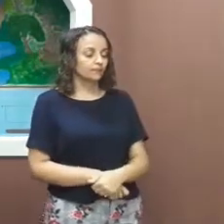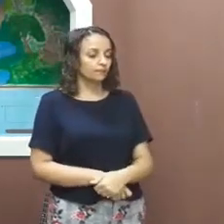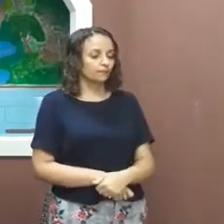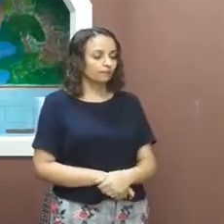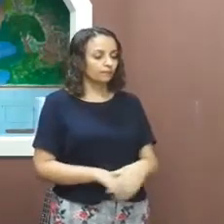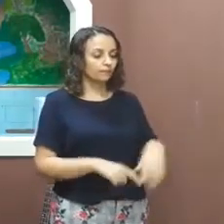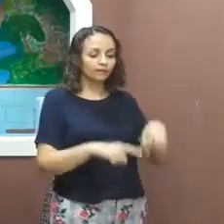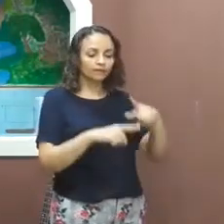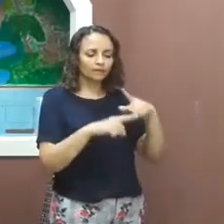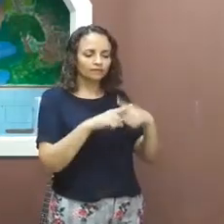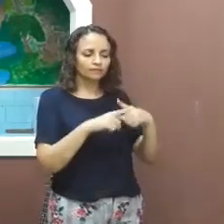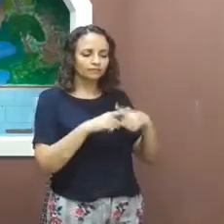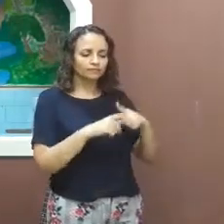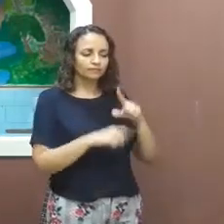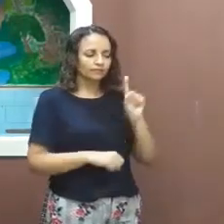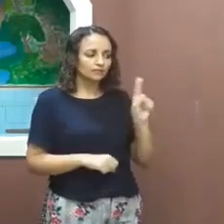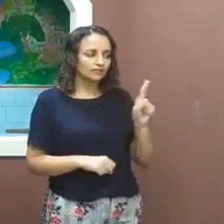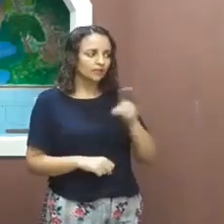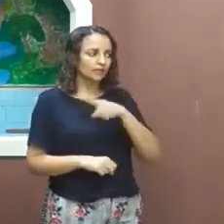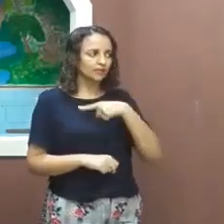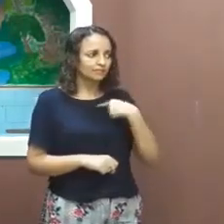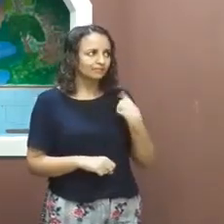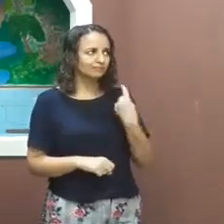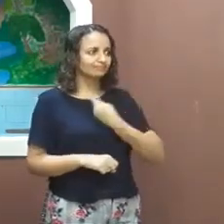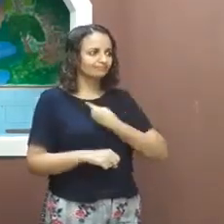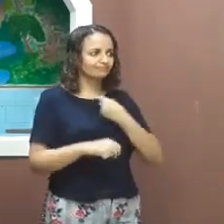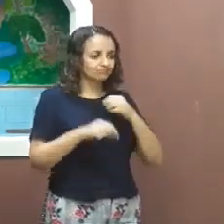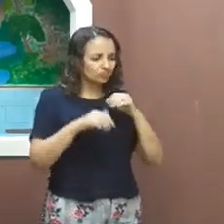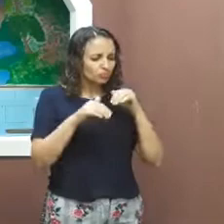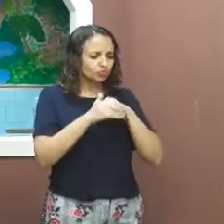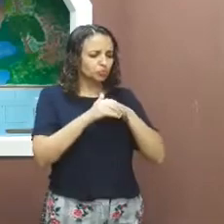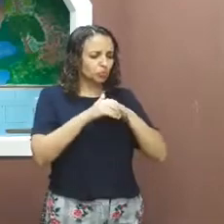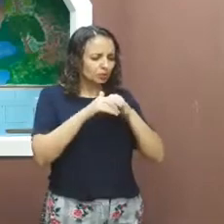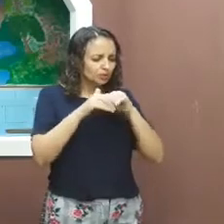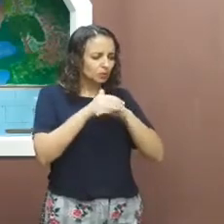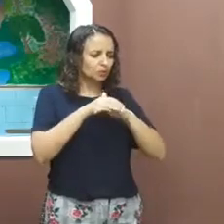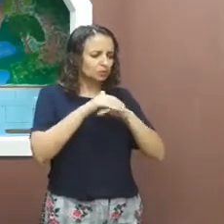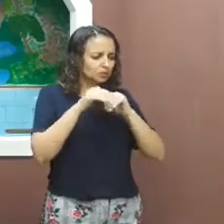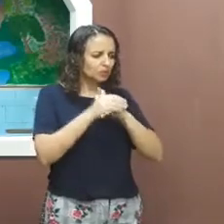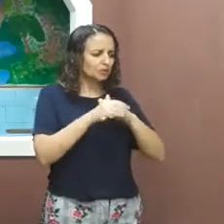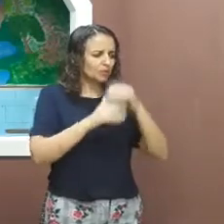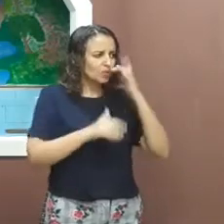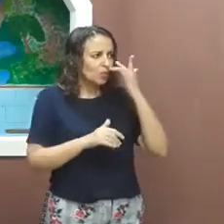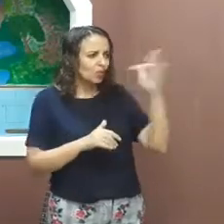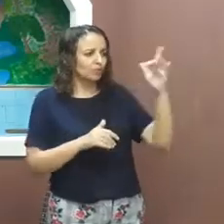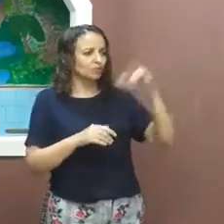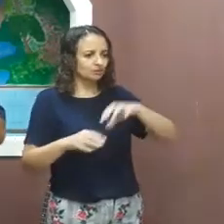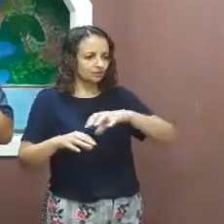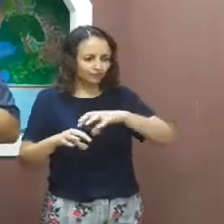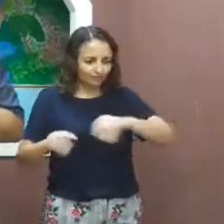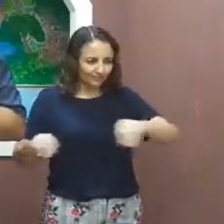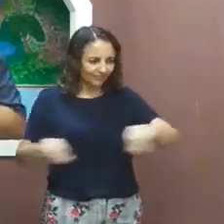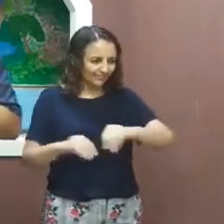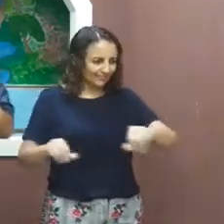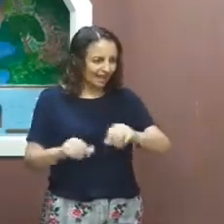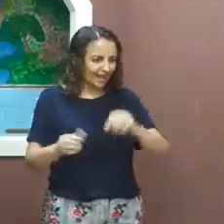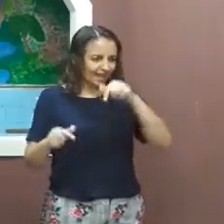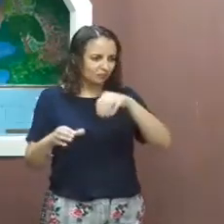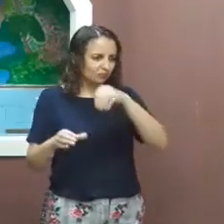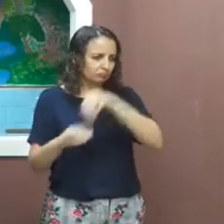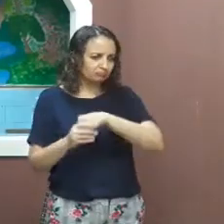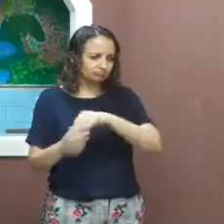Porque muitas vezes nós estamos acumulando coisas, tesouros aqui na terra. Como, pastor, esse tesouro na terra? Não,